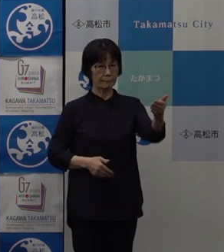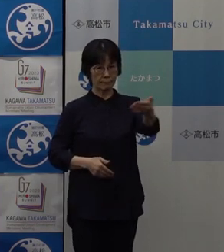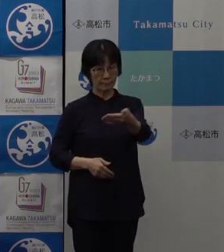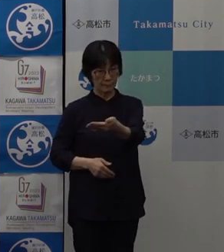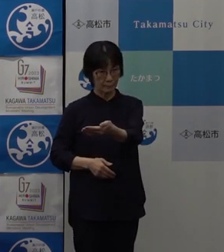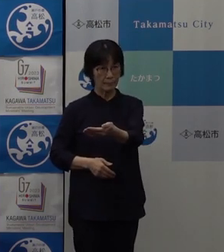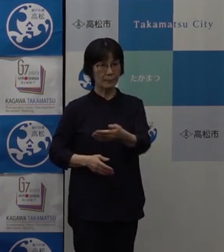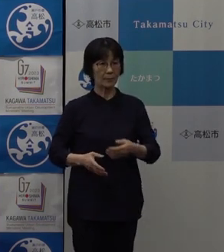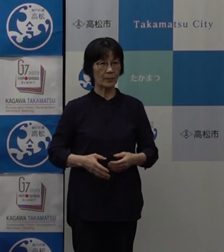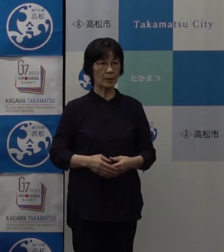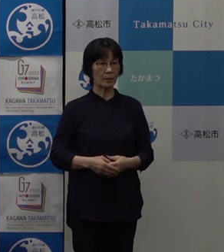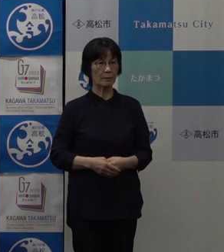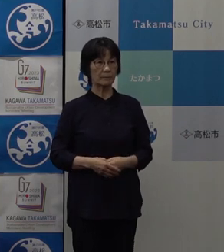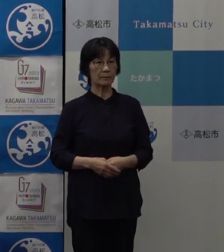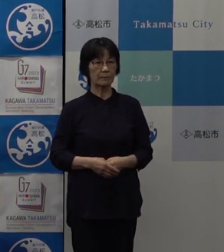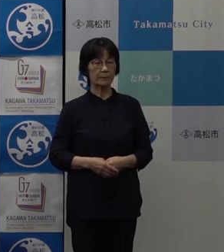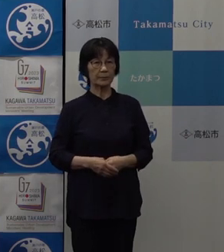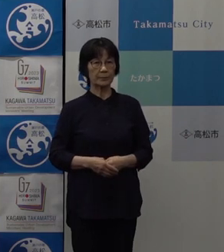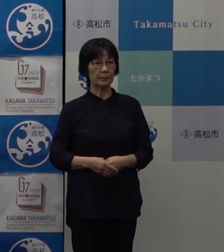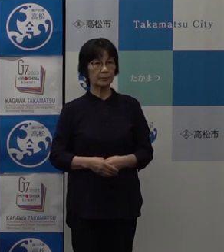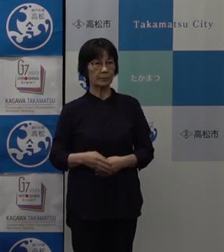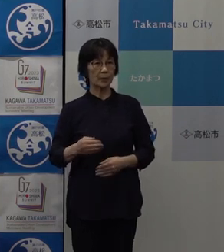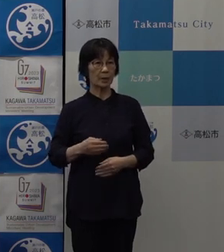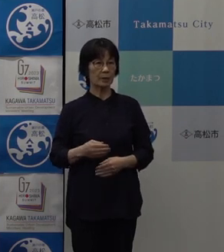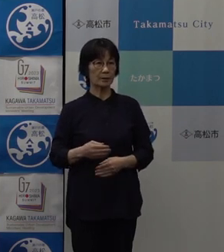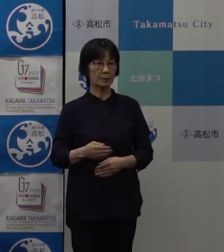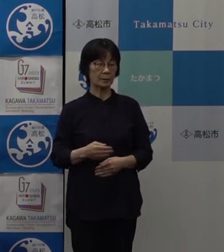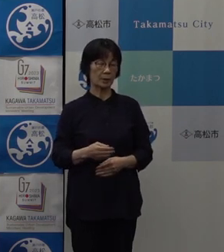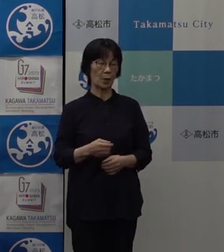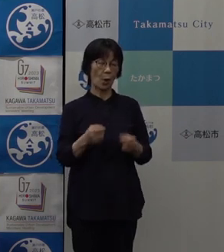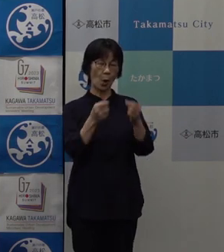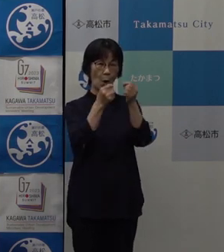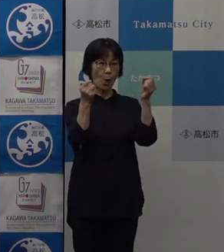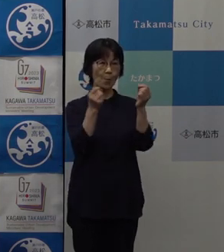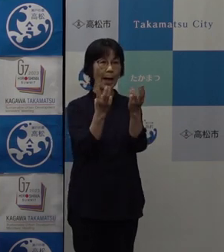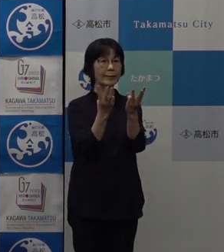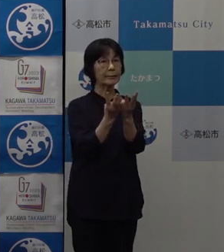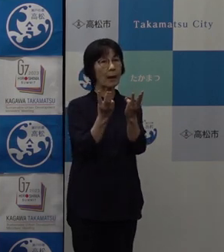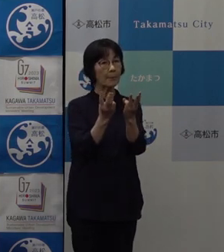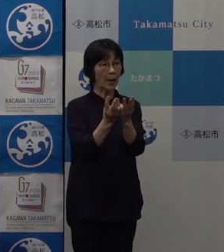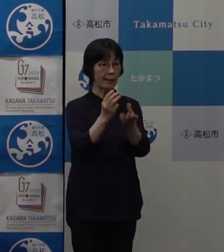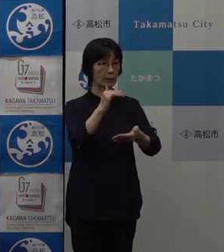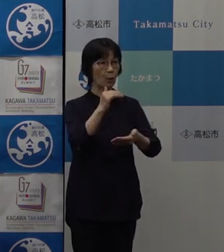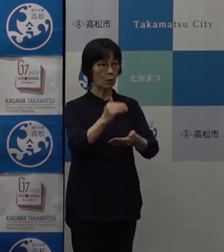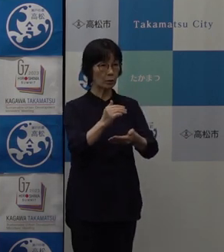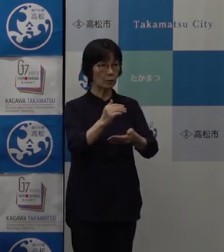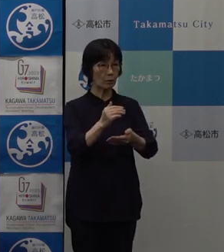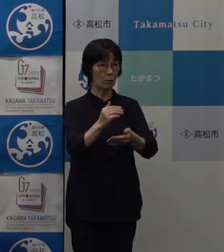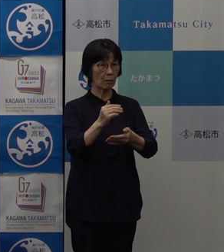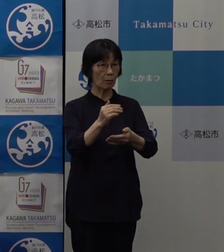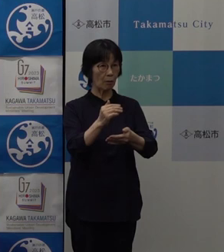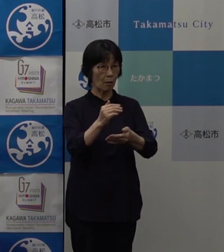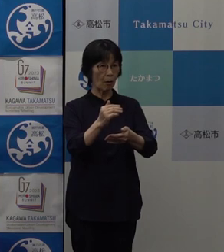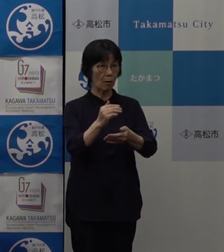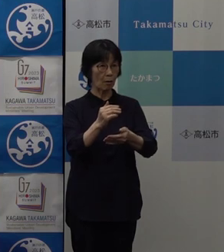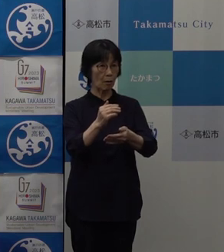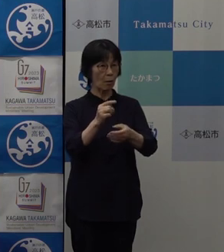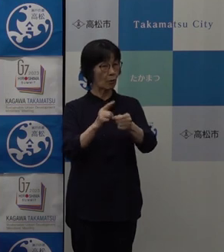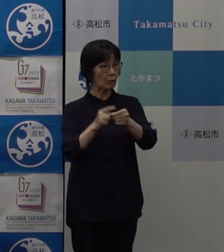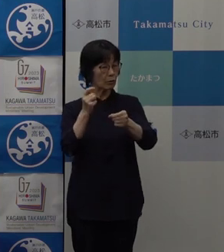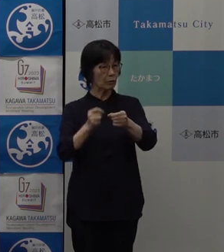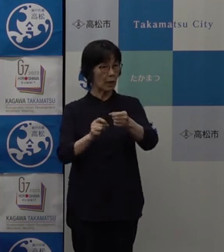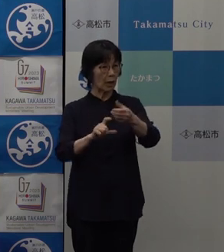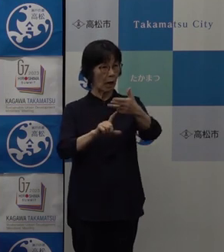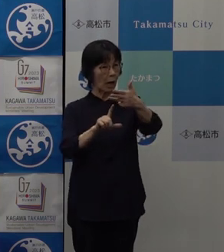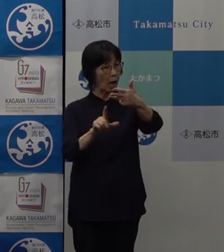先ほどあれですけど、先ほどそのマイナンバーの件なんですけれども、まあ、1件目が8月にあったときに、その市長の